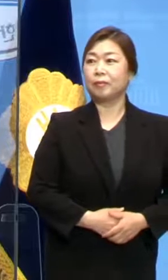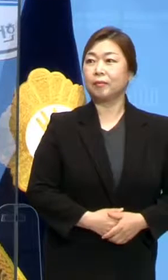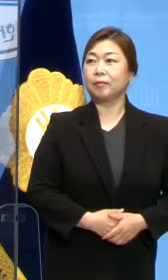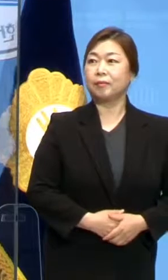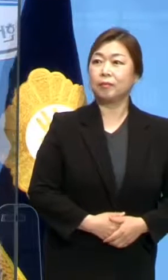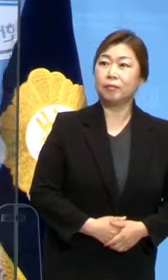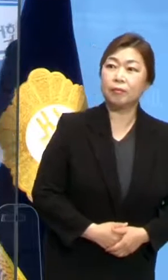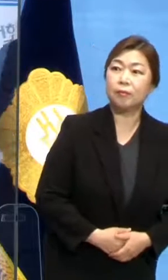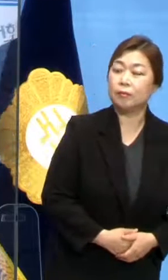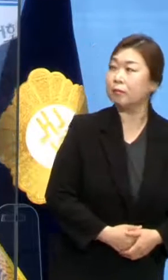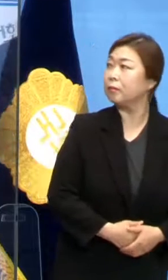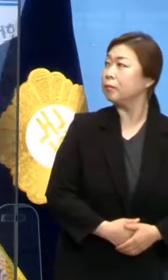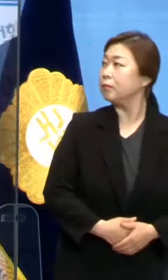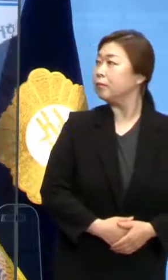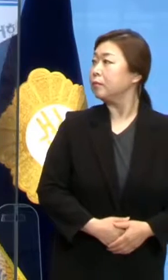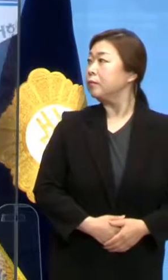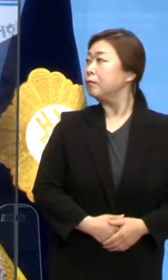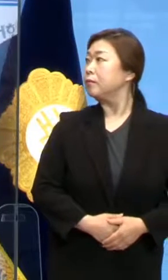아